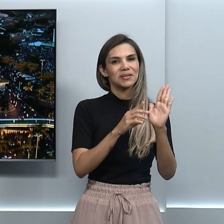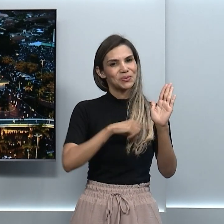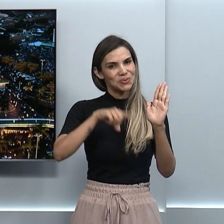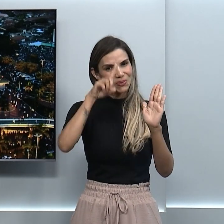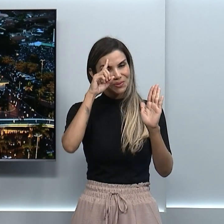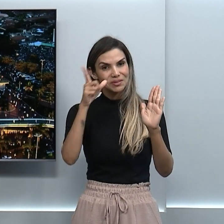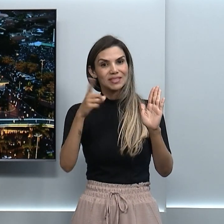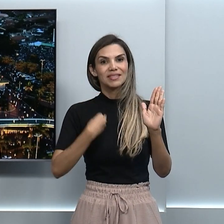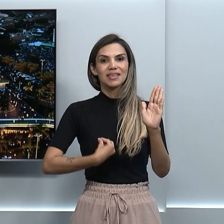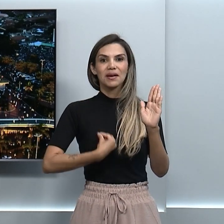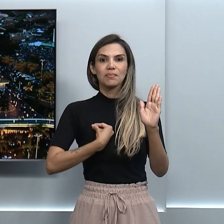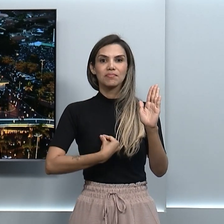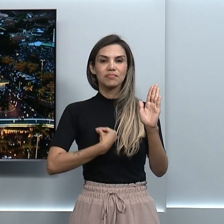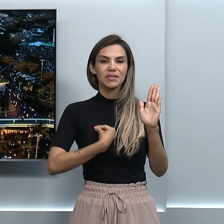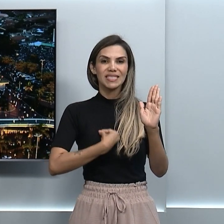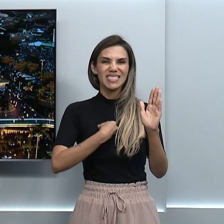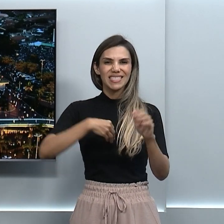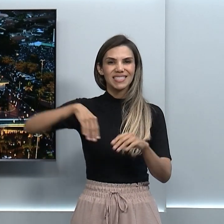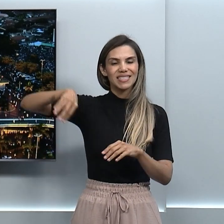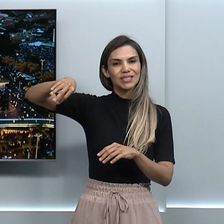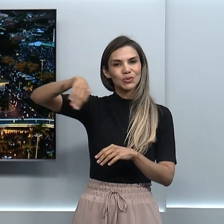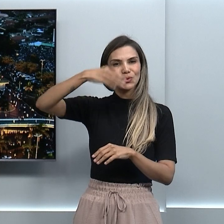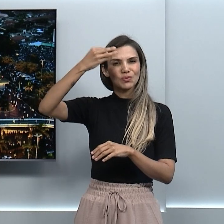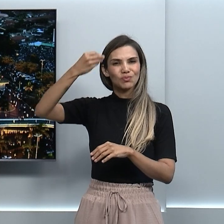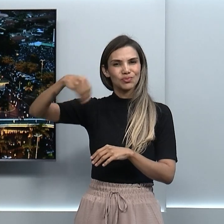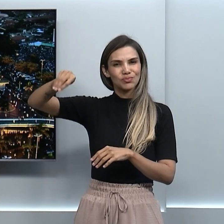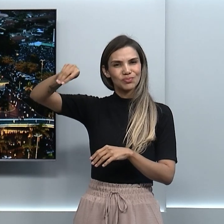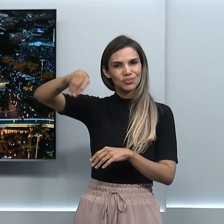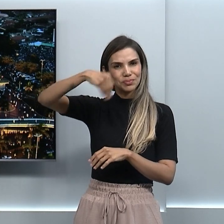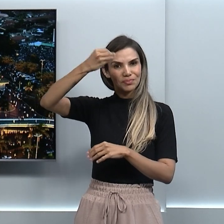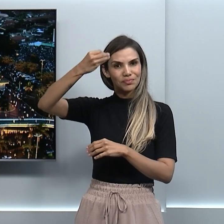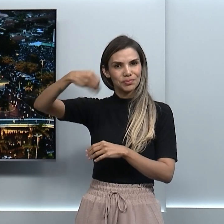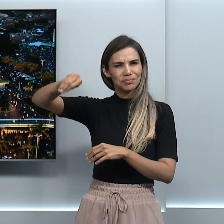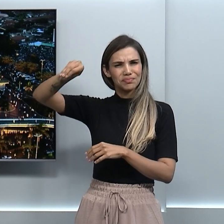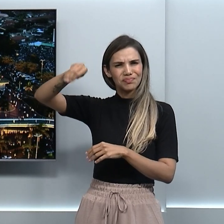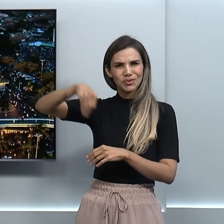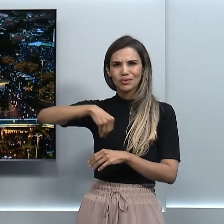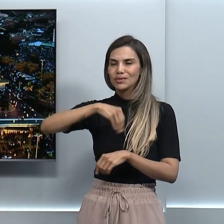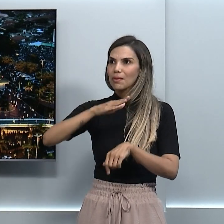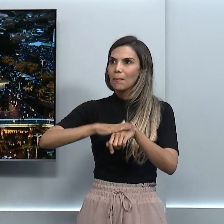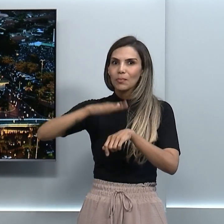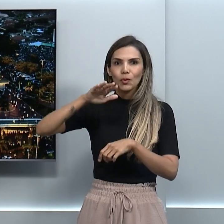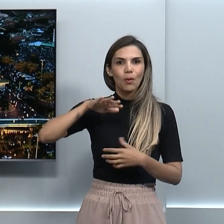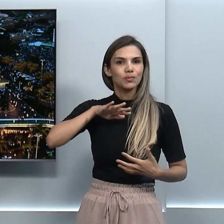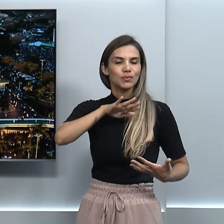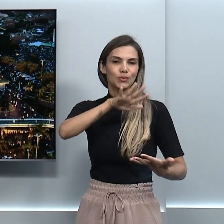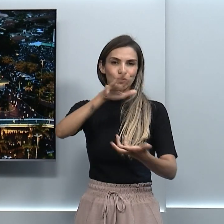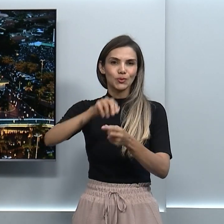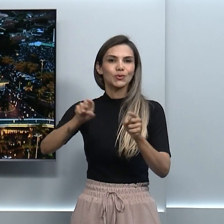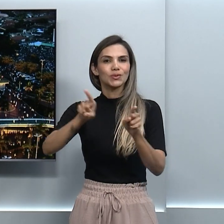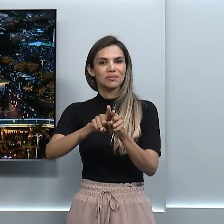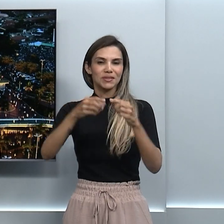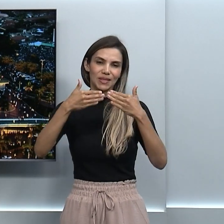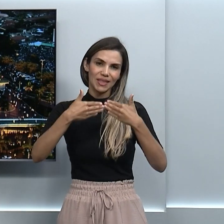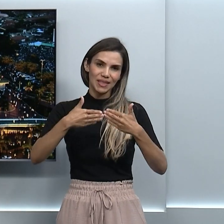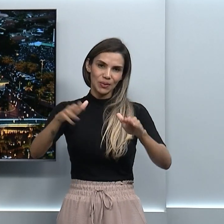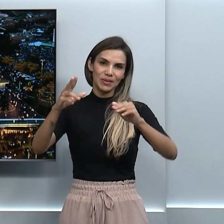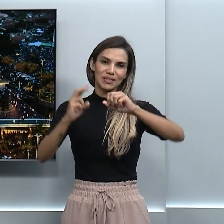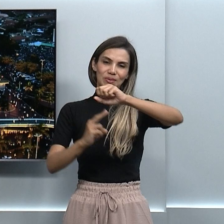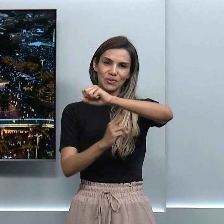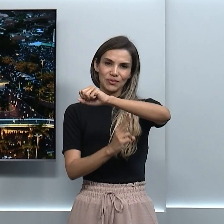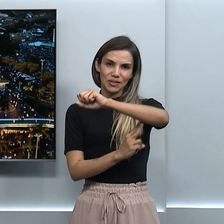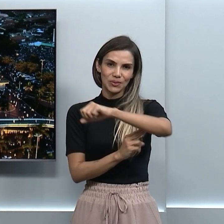pela presença do maior sino que badala do mundo e a inauguração do viaduto na